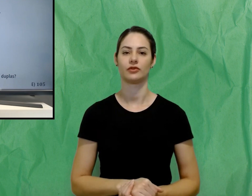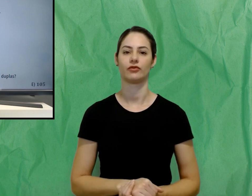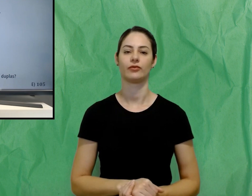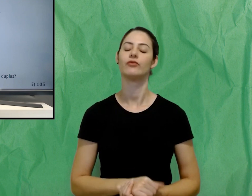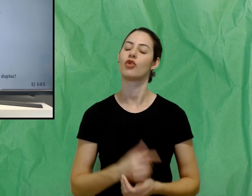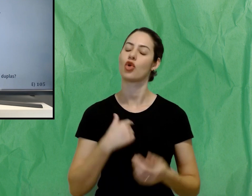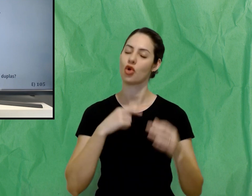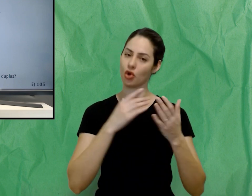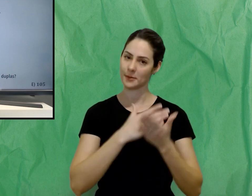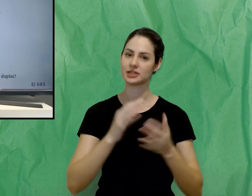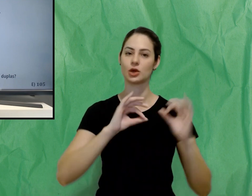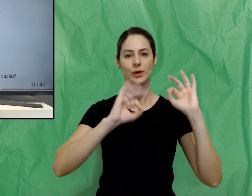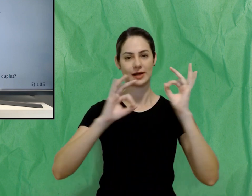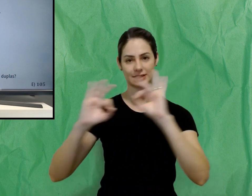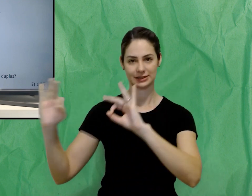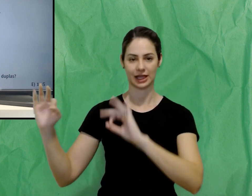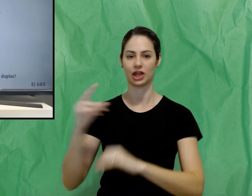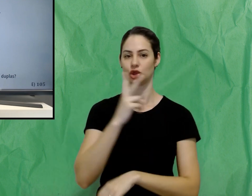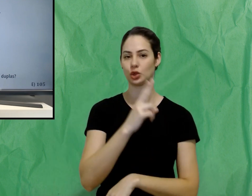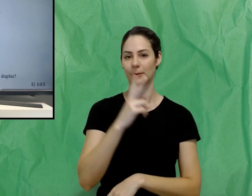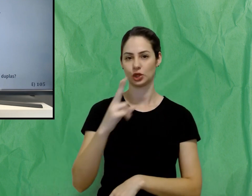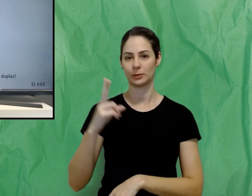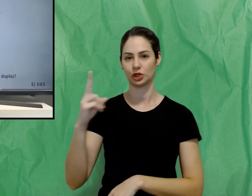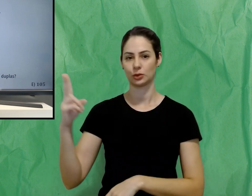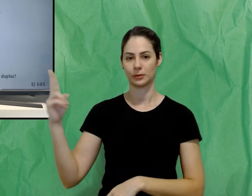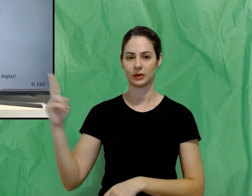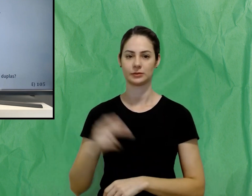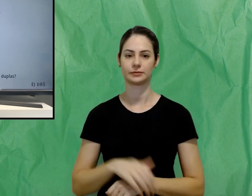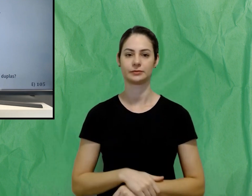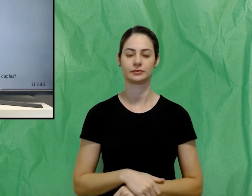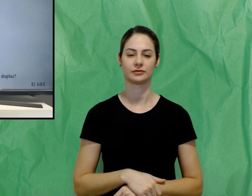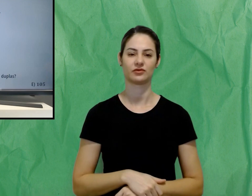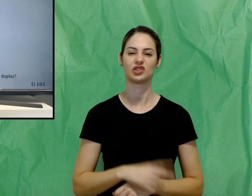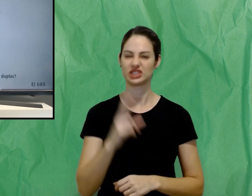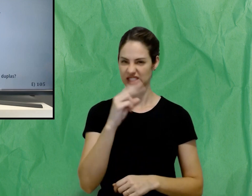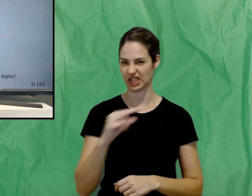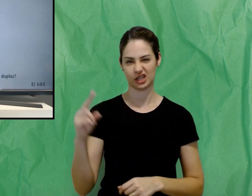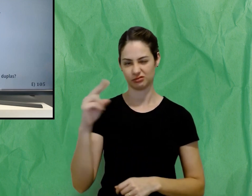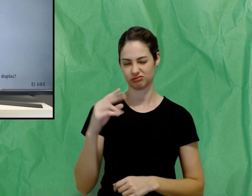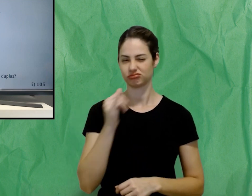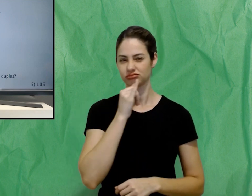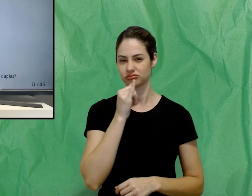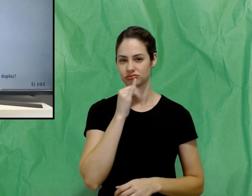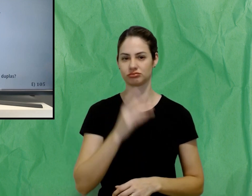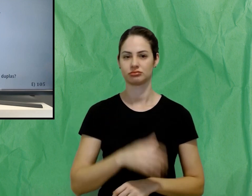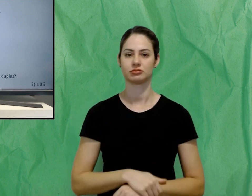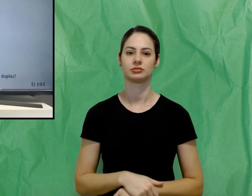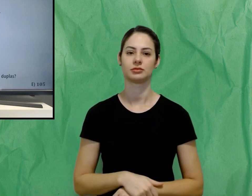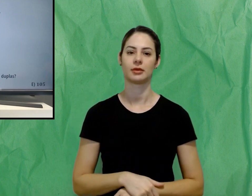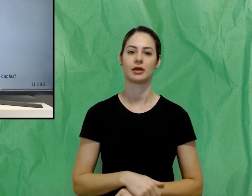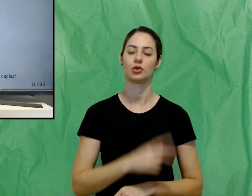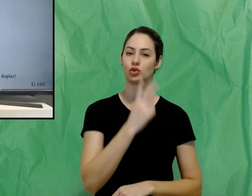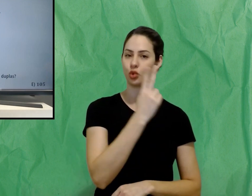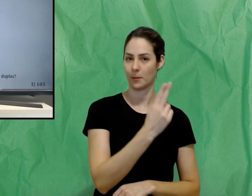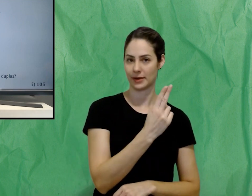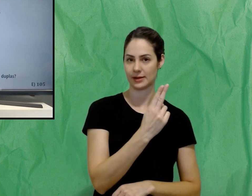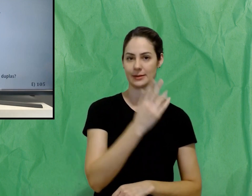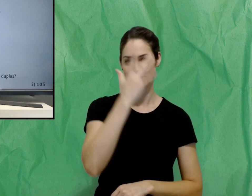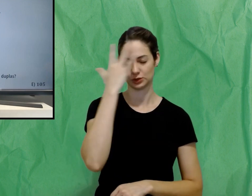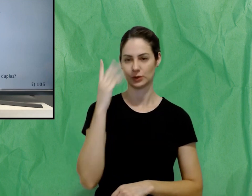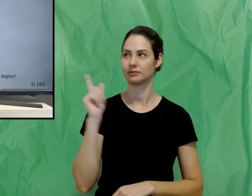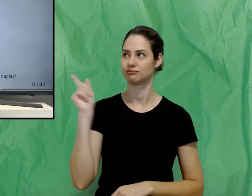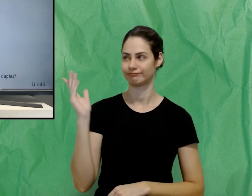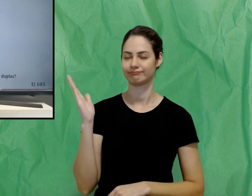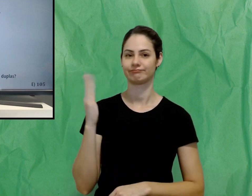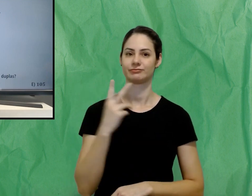Então, vou ter aqui a primeira dupla, vou fazer uma separação, a segunda